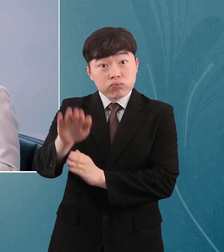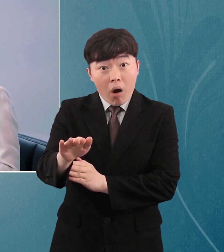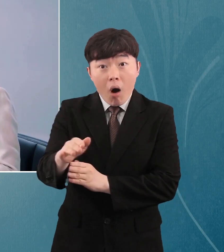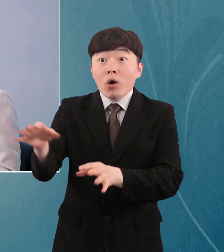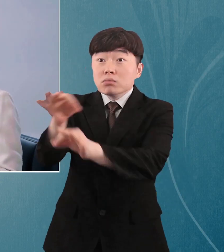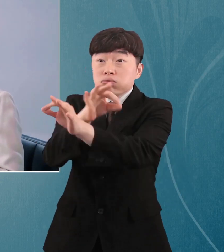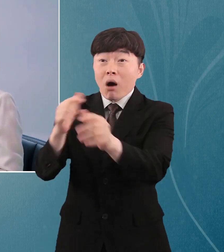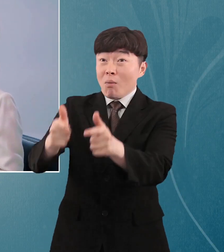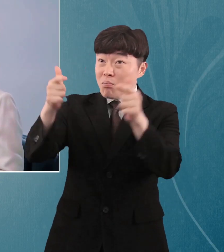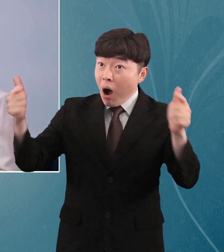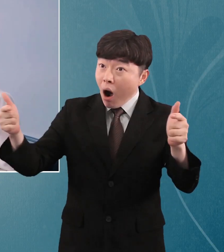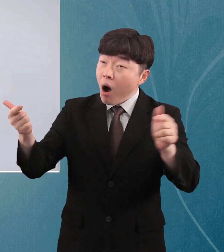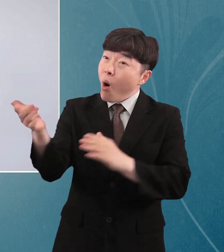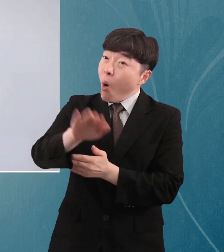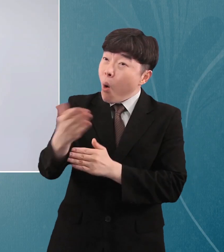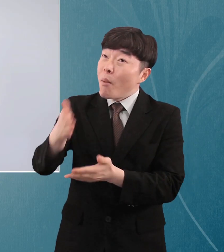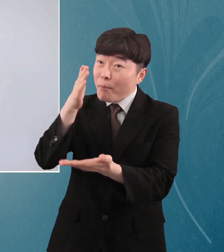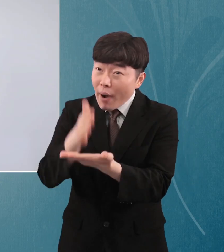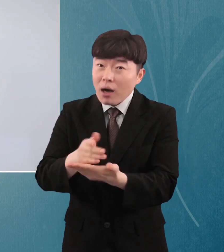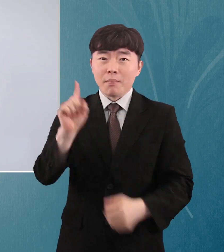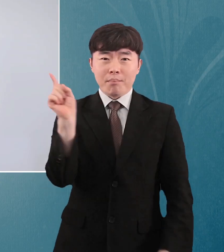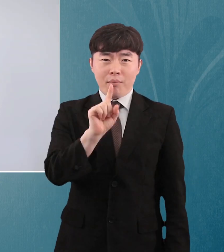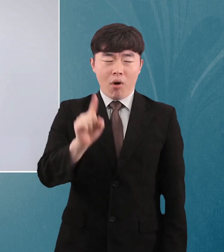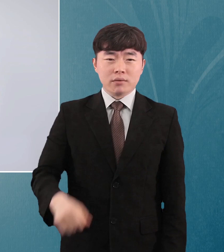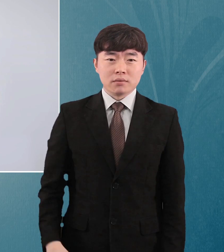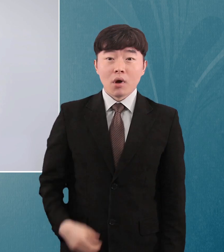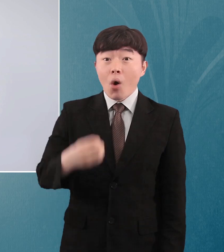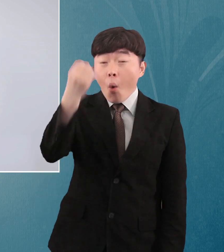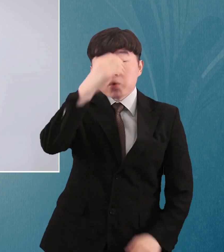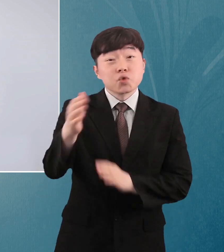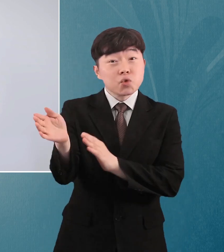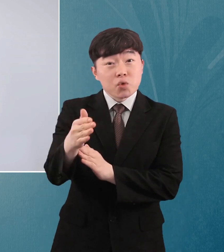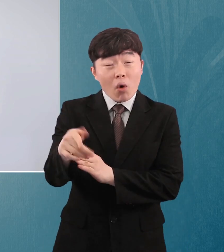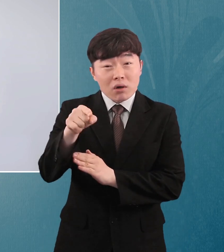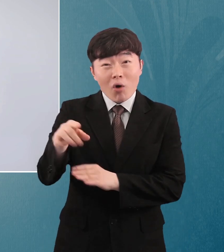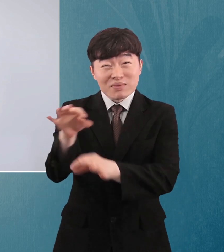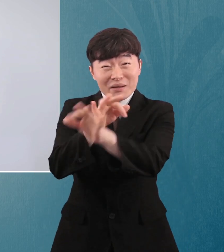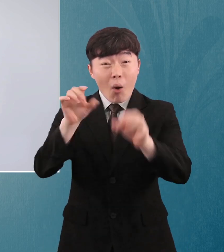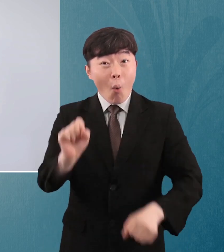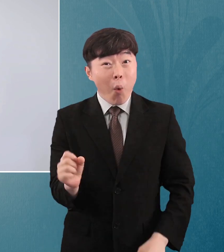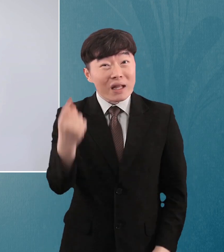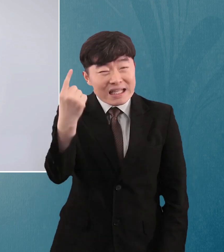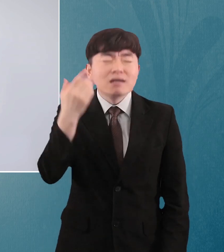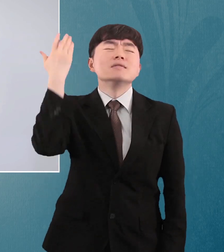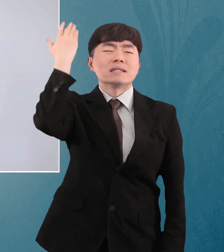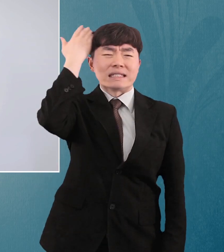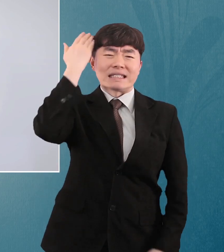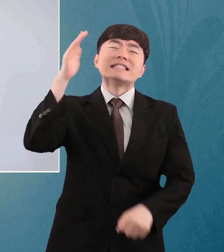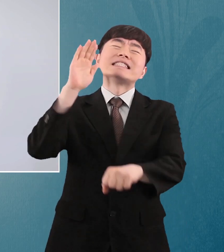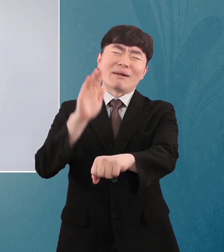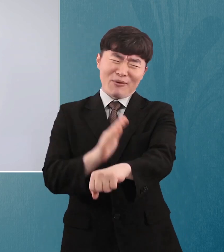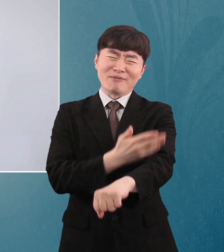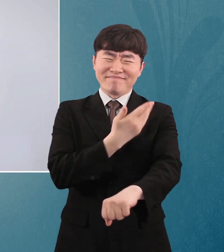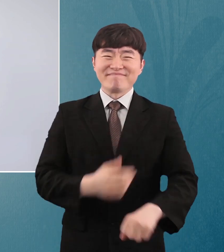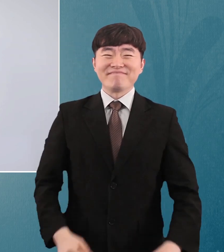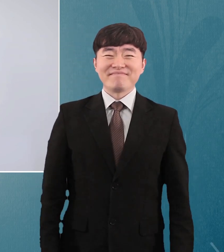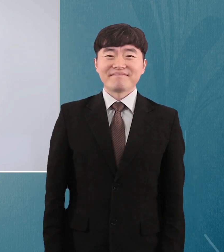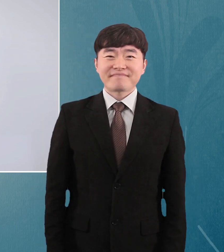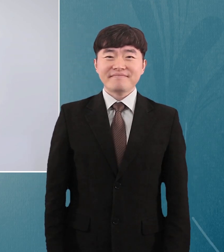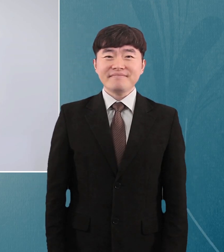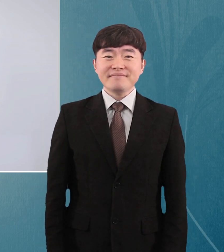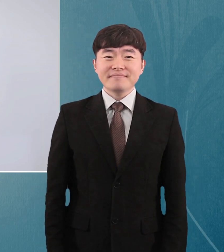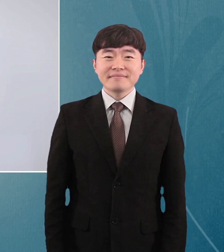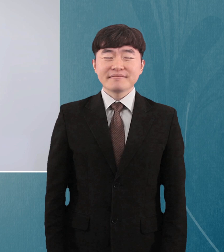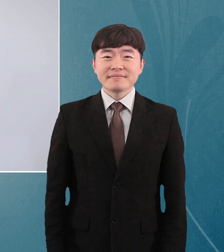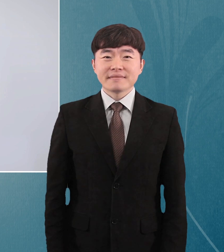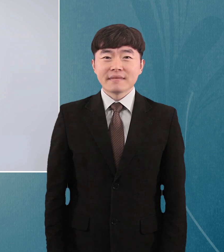고등어를 구우면 그럼 안 되는 건가요? 고등어가 미세먼지의 주범이라는 이야기는 대표적으로 잘못 알려진 이야기입니다.